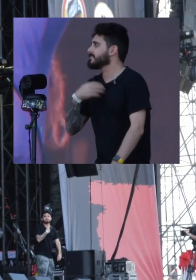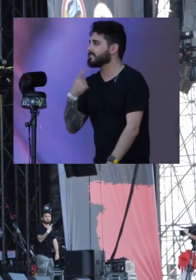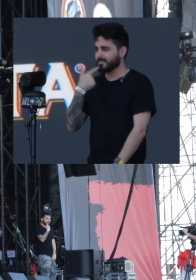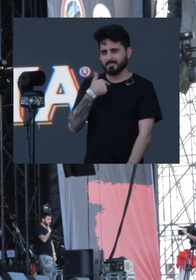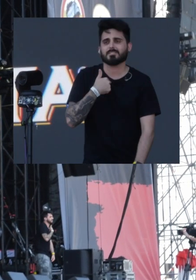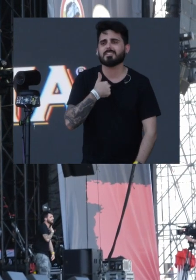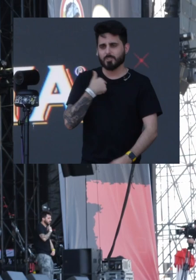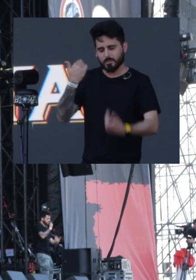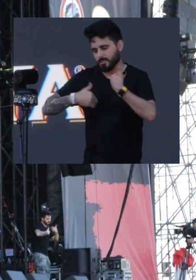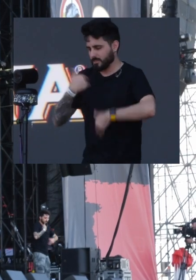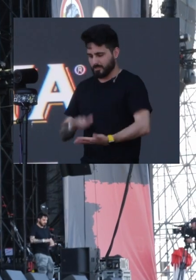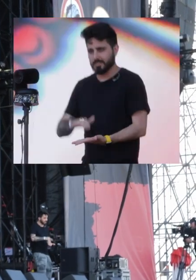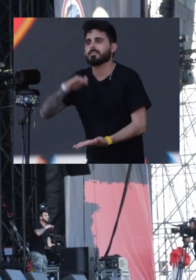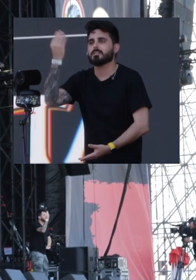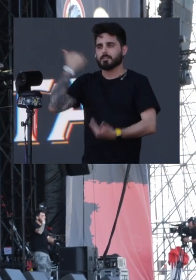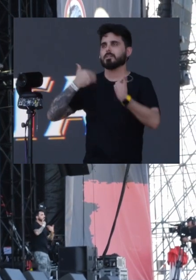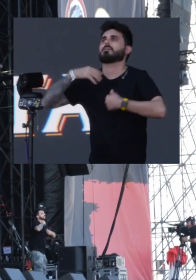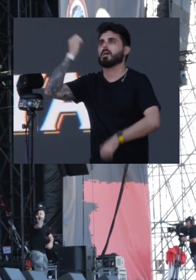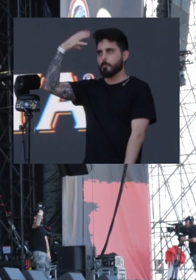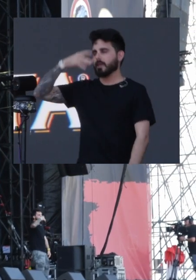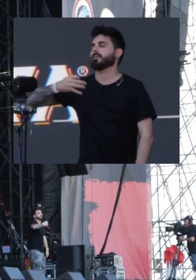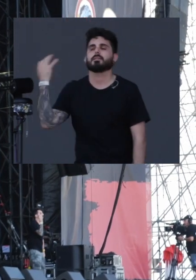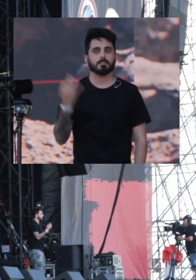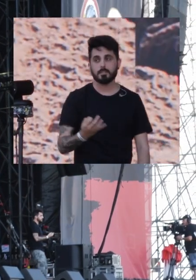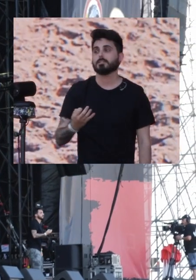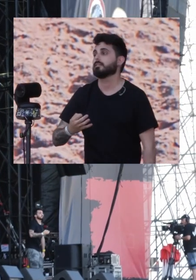fan fora del niu. Tu entens quan ho veus.